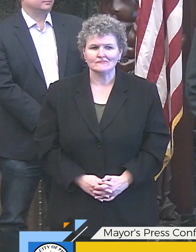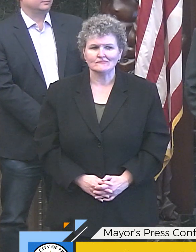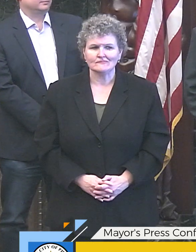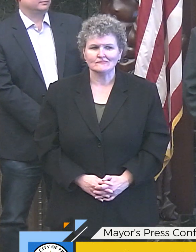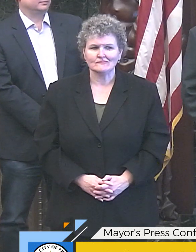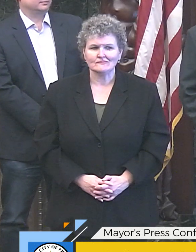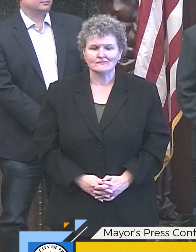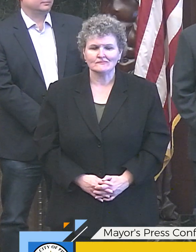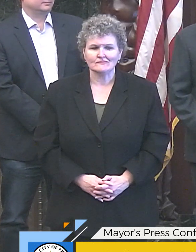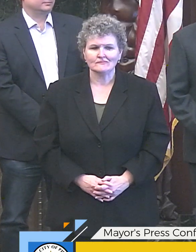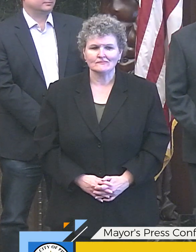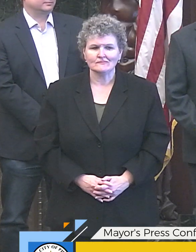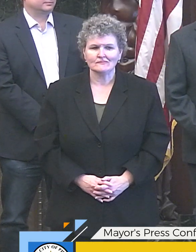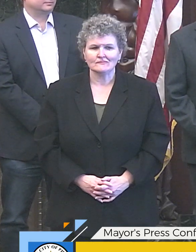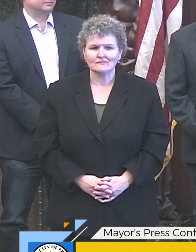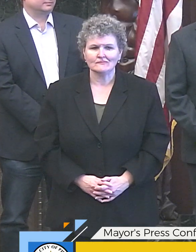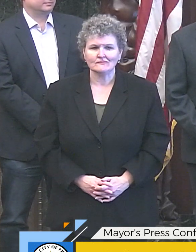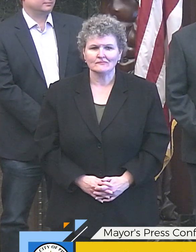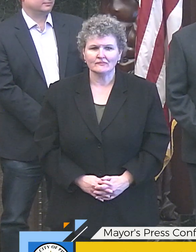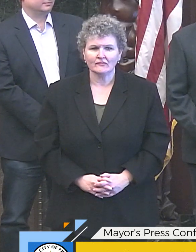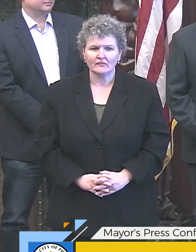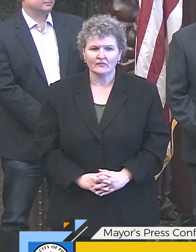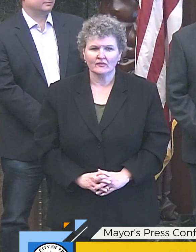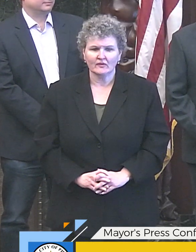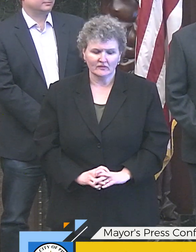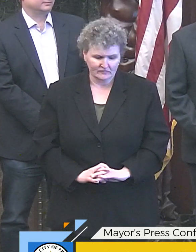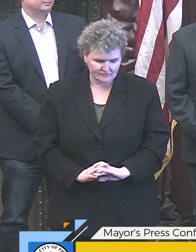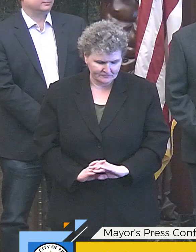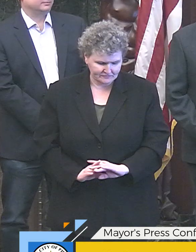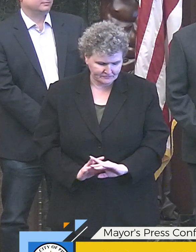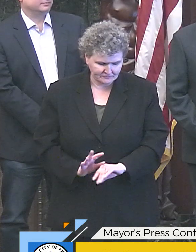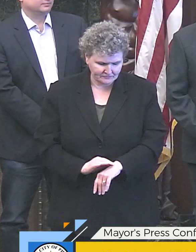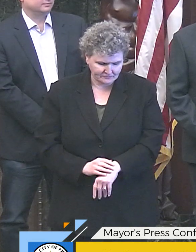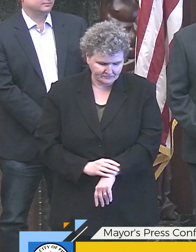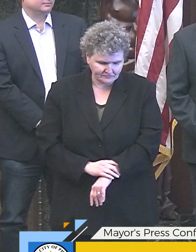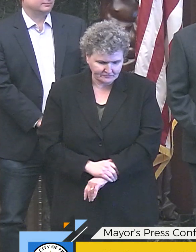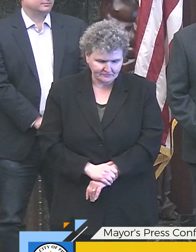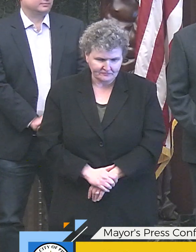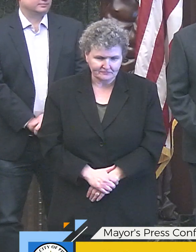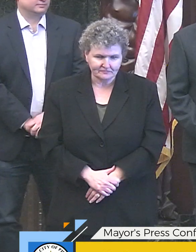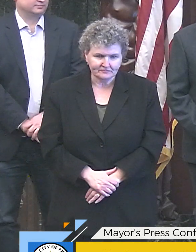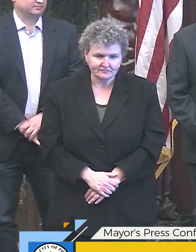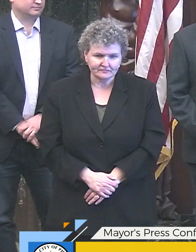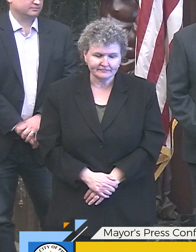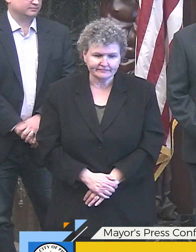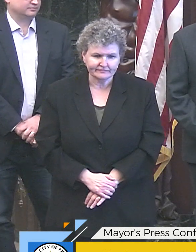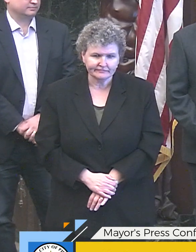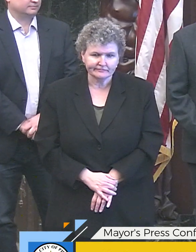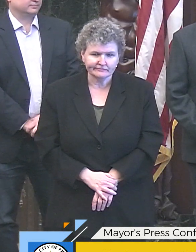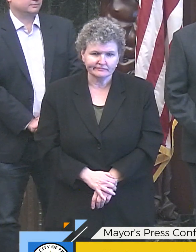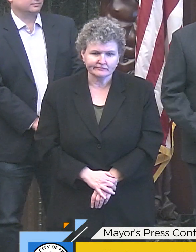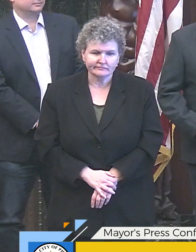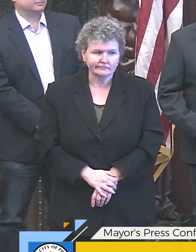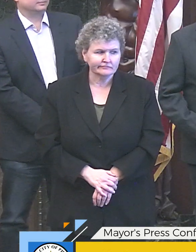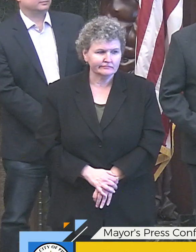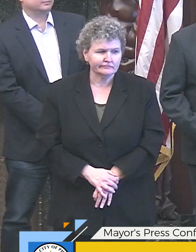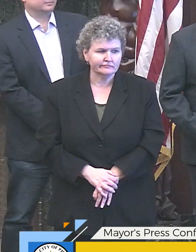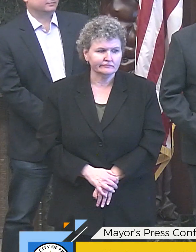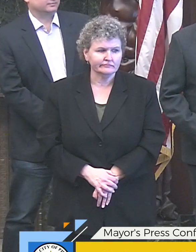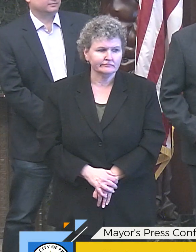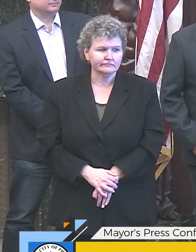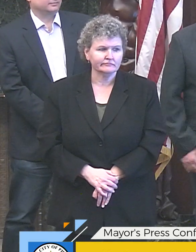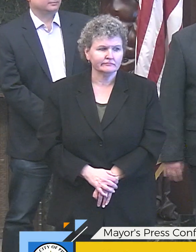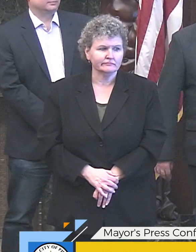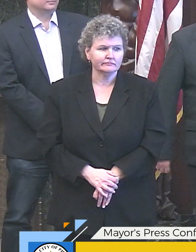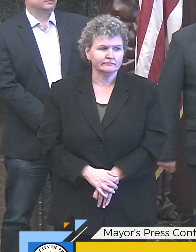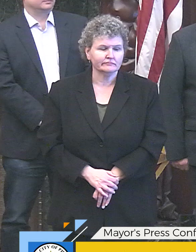he recibido esta semana muchas llamadas de gente de organizaciones, sobre todo del sur, que ellos no tienen organizaciones no profits